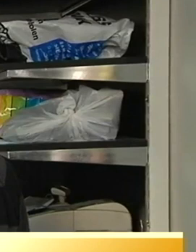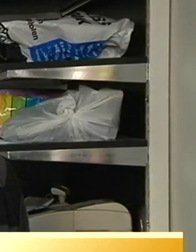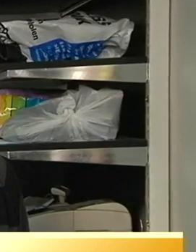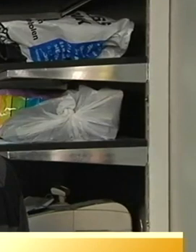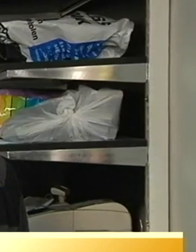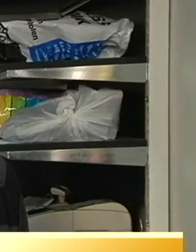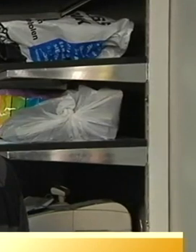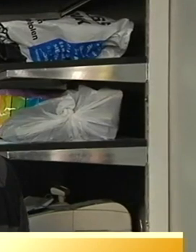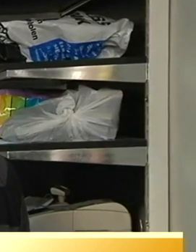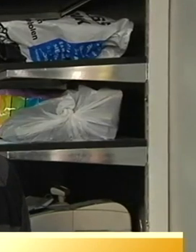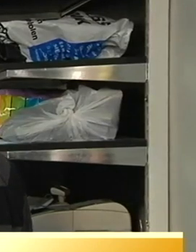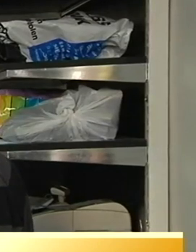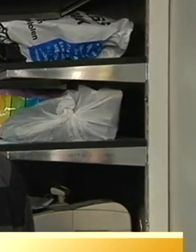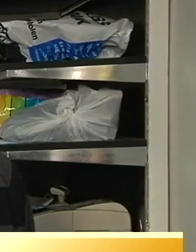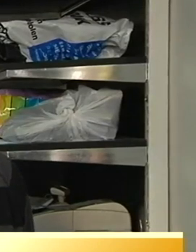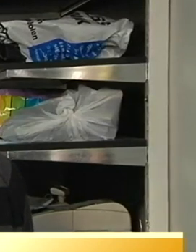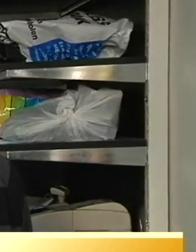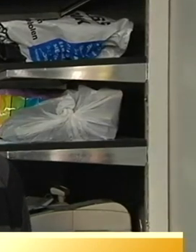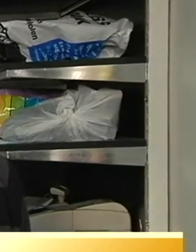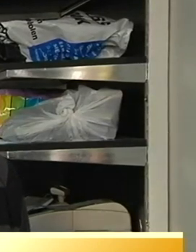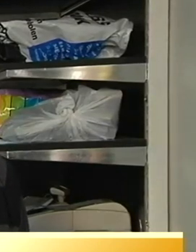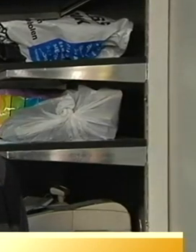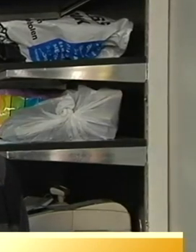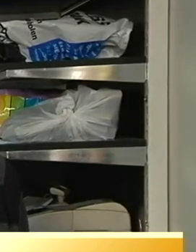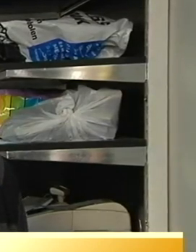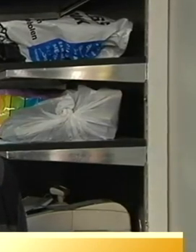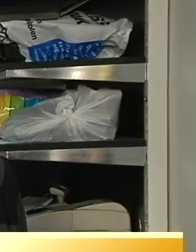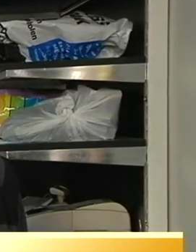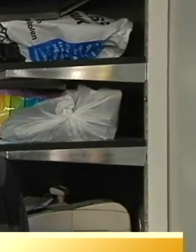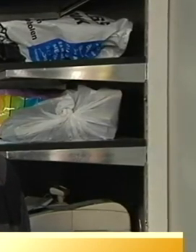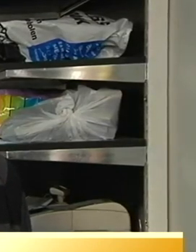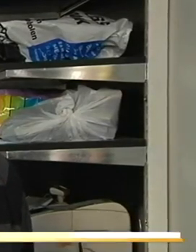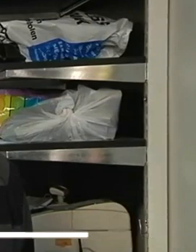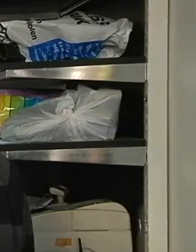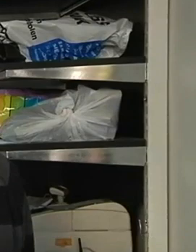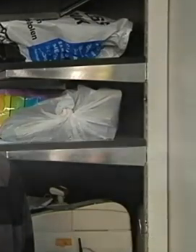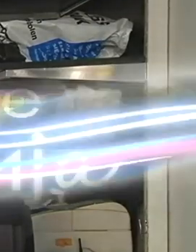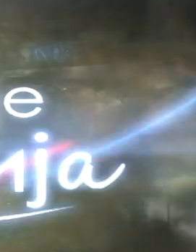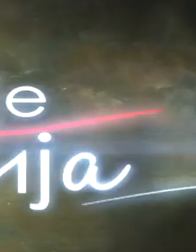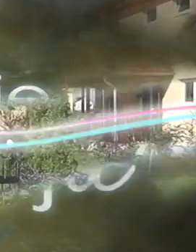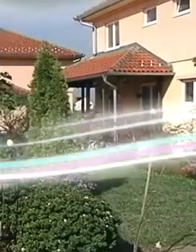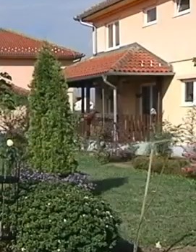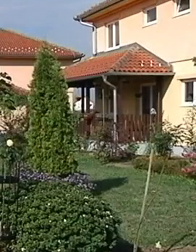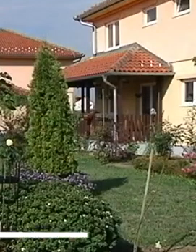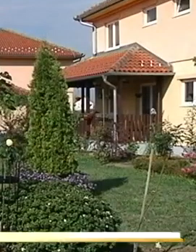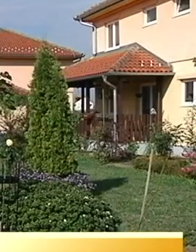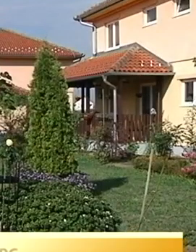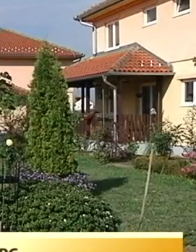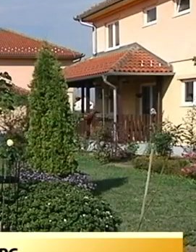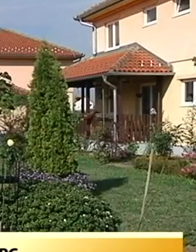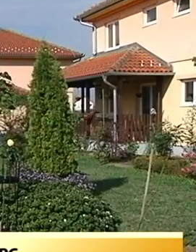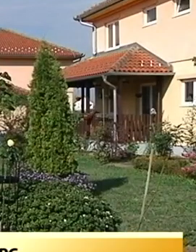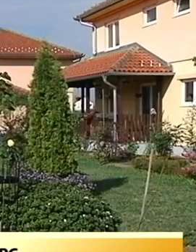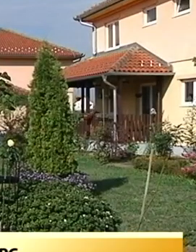platim, samo niko neće da prihvati iznos 0,97 para, jer nema najvjerojatnije kusva da mi vrati. Tema